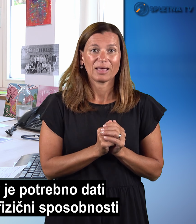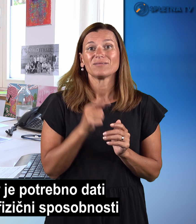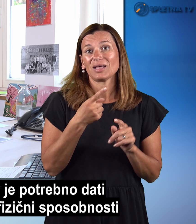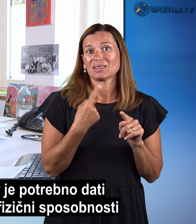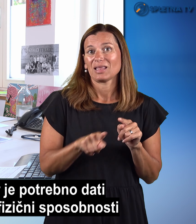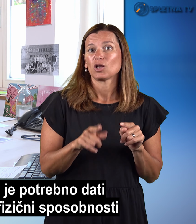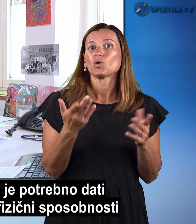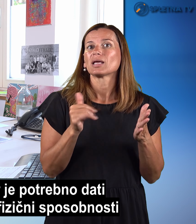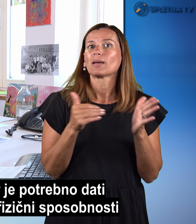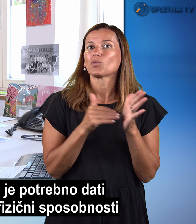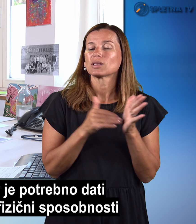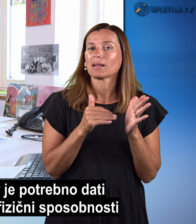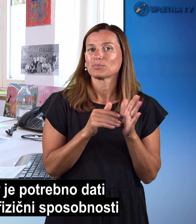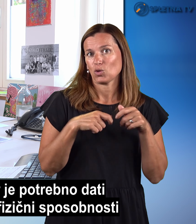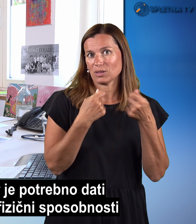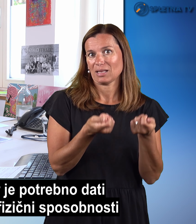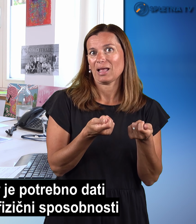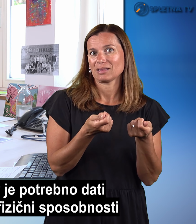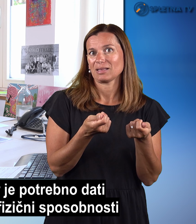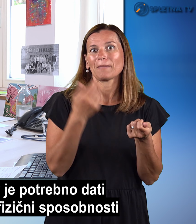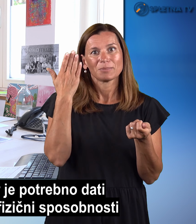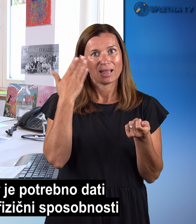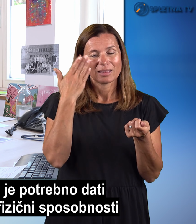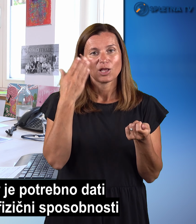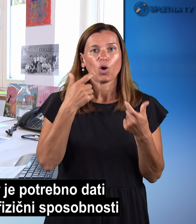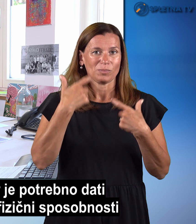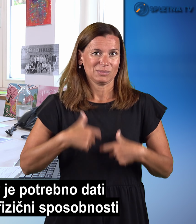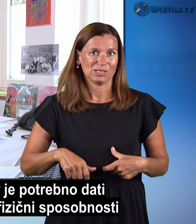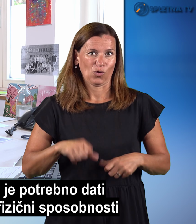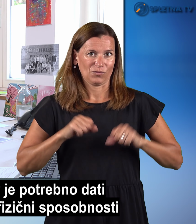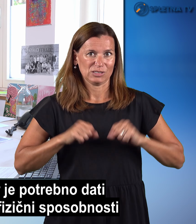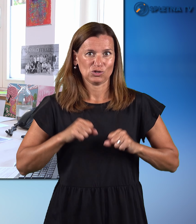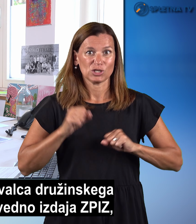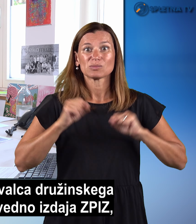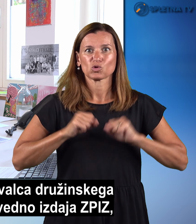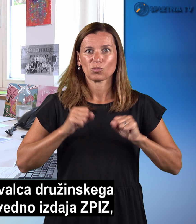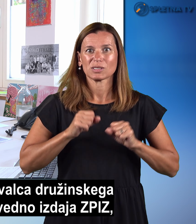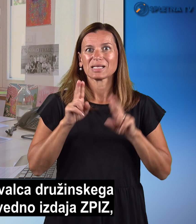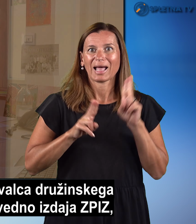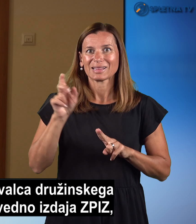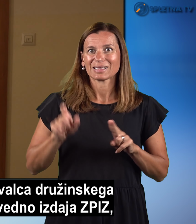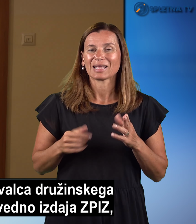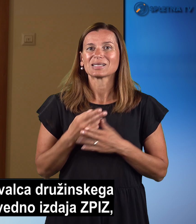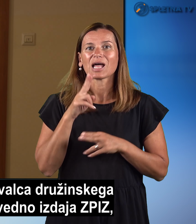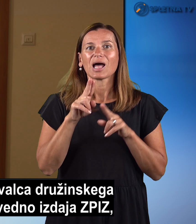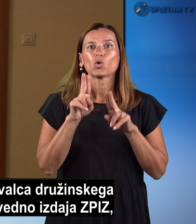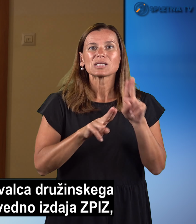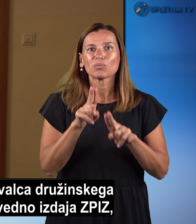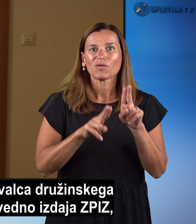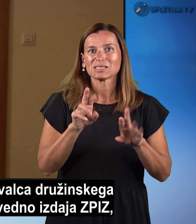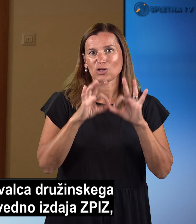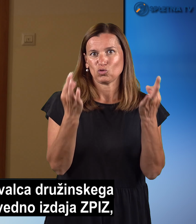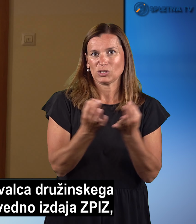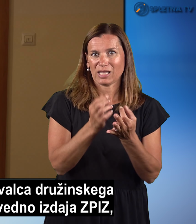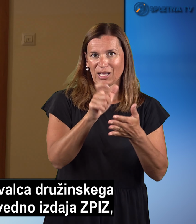v delu, kjer je potrebno dati neko mnenje o psihofizični sposobnosti kandidata za oskrbovalca družinskega